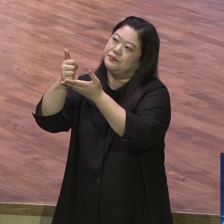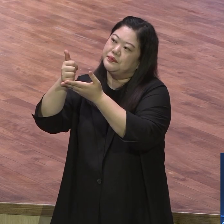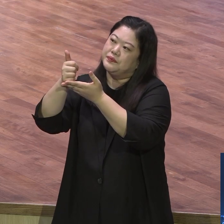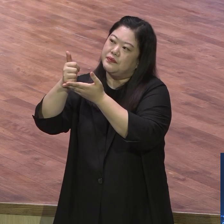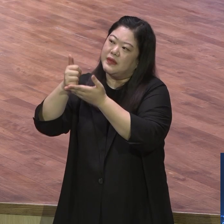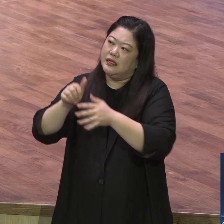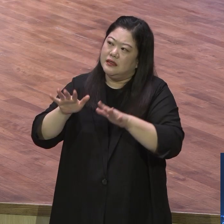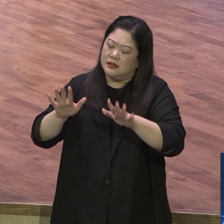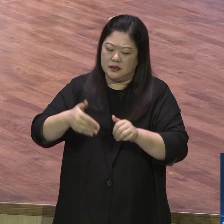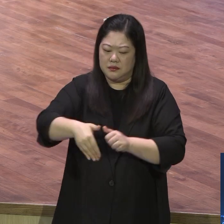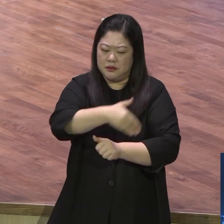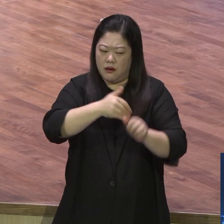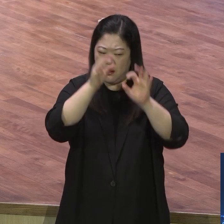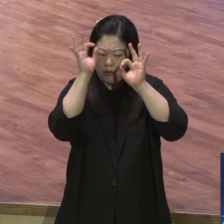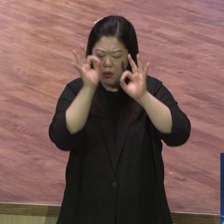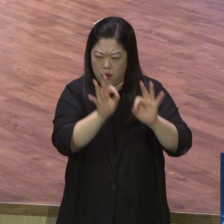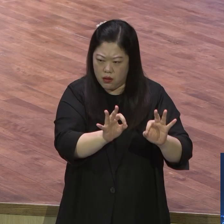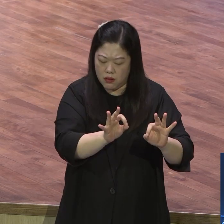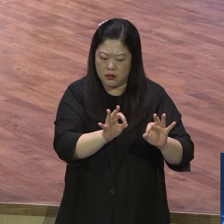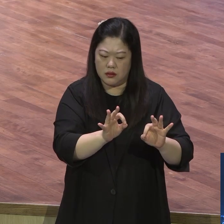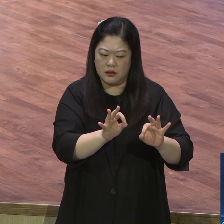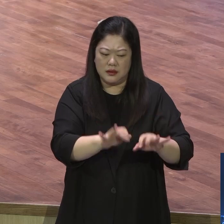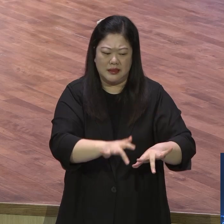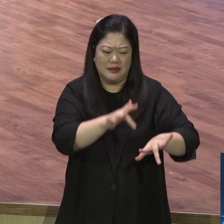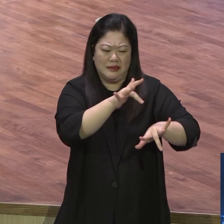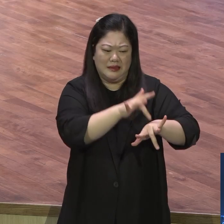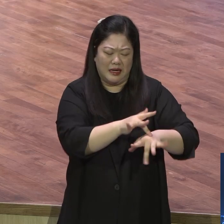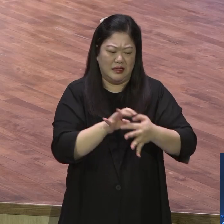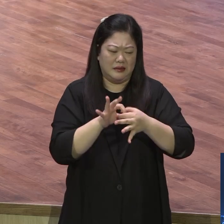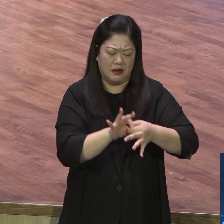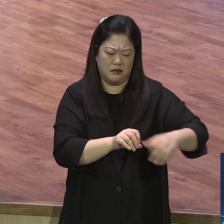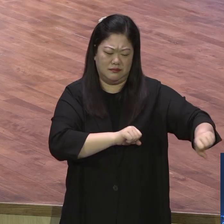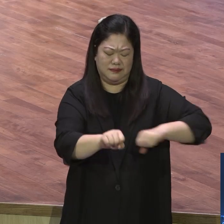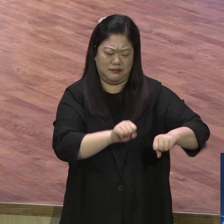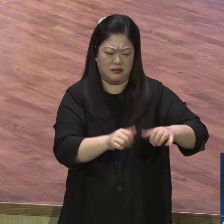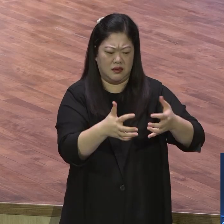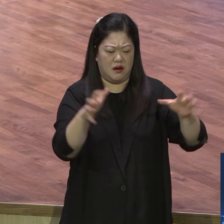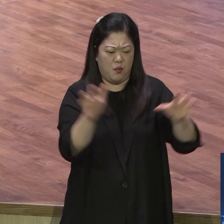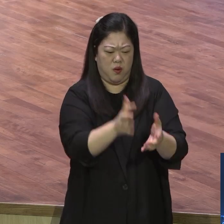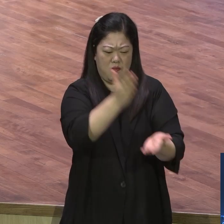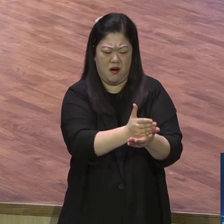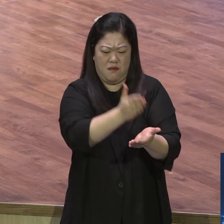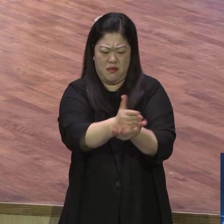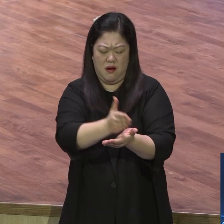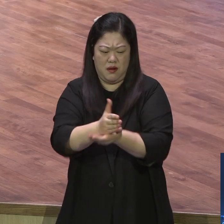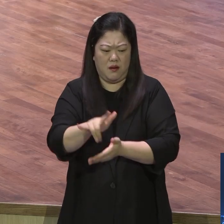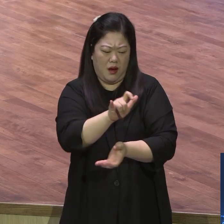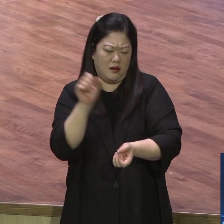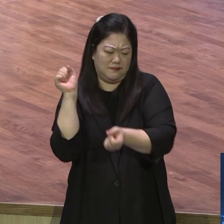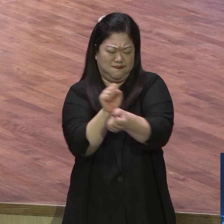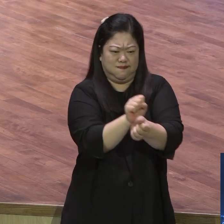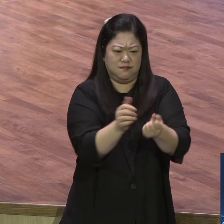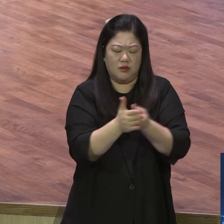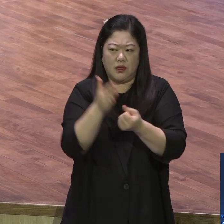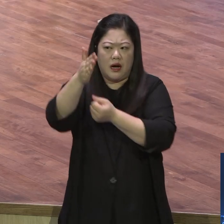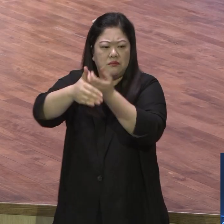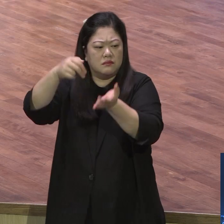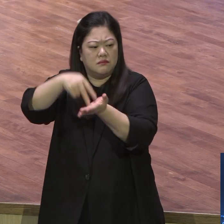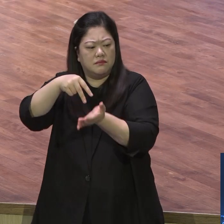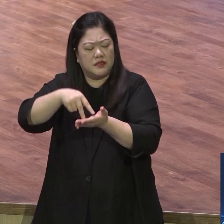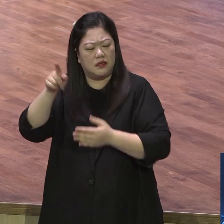마지막 때 모의기를 피하는 사단의 이 장난이 바이러스를 통해서 이렇게 우리를